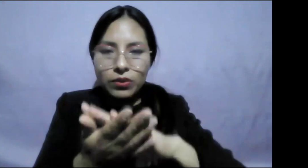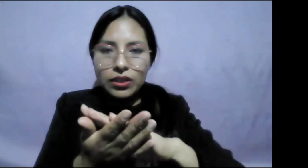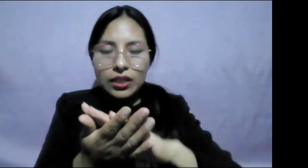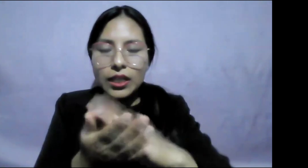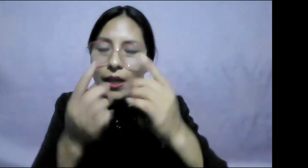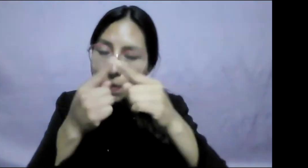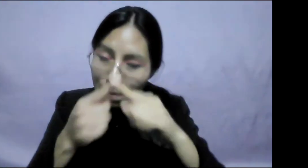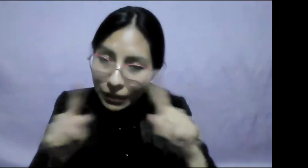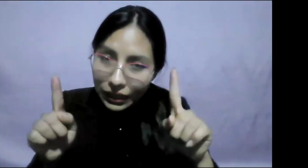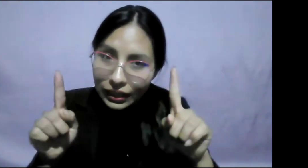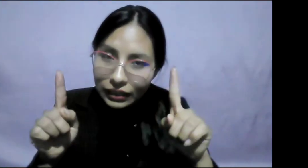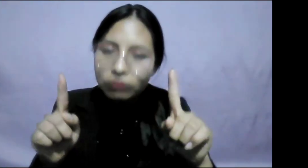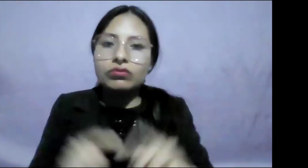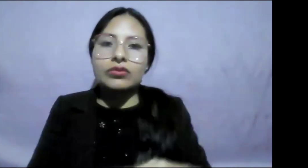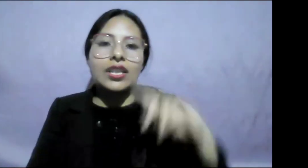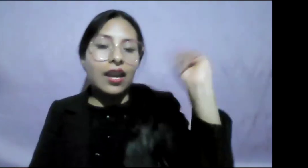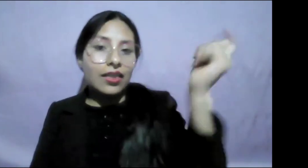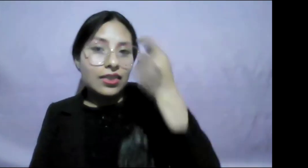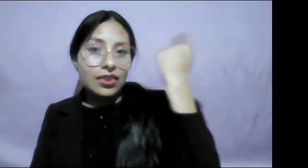vez frito